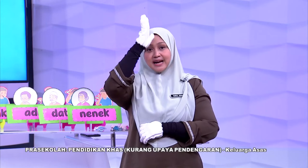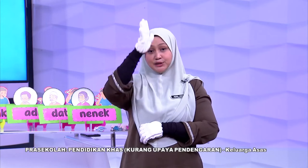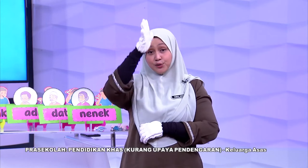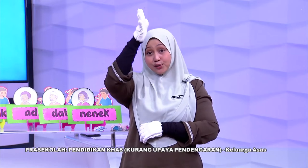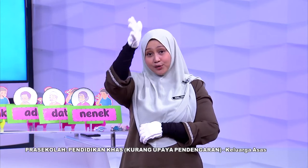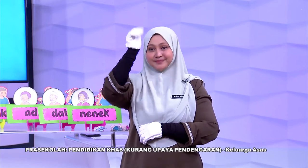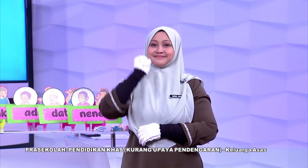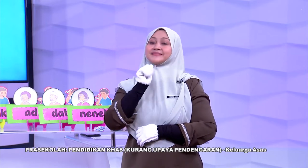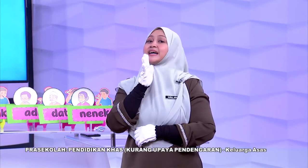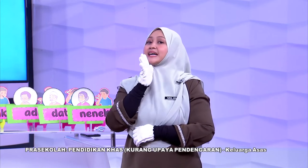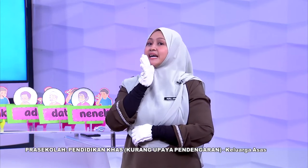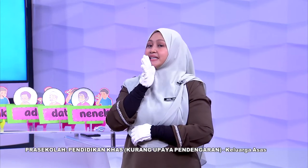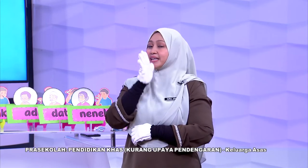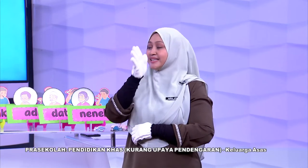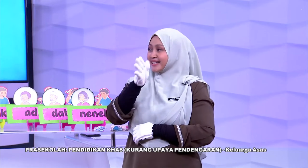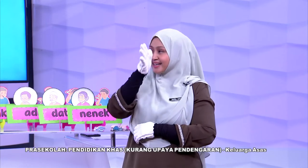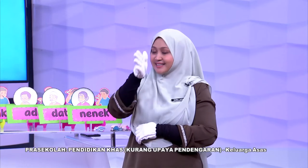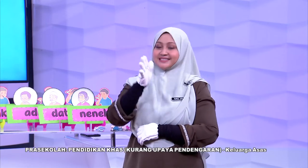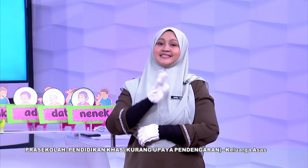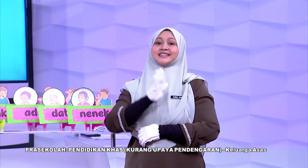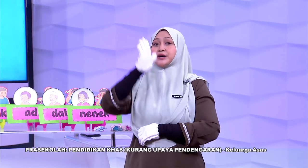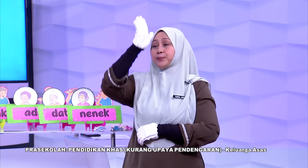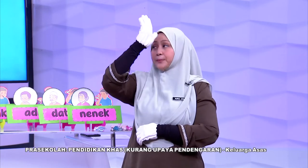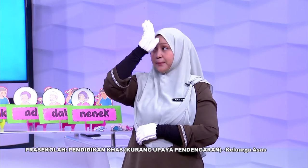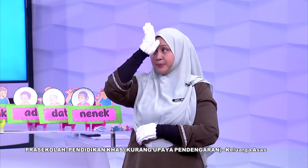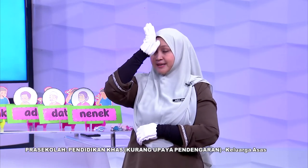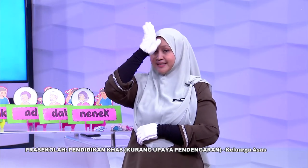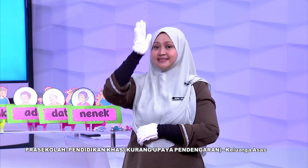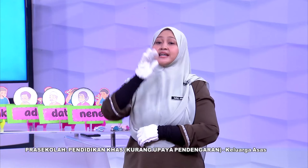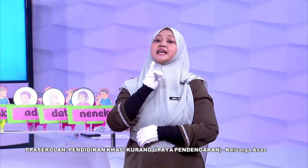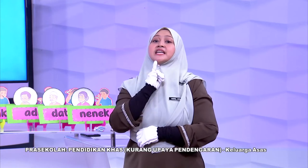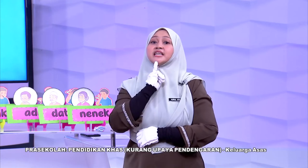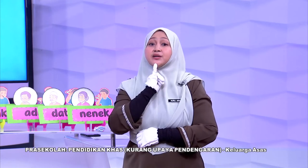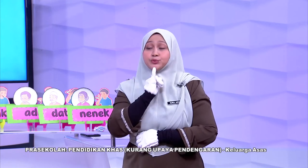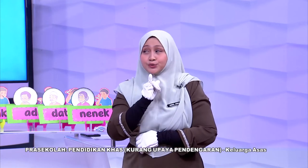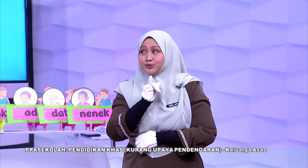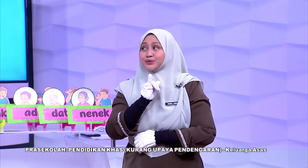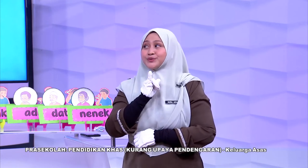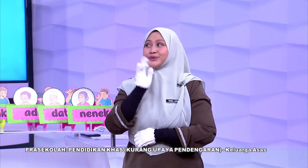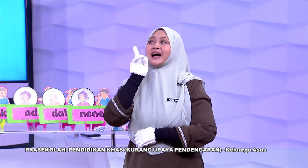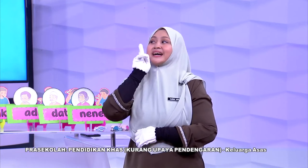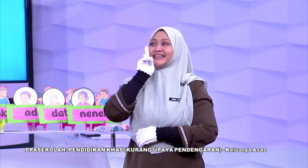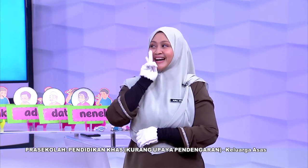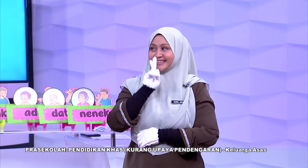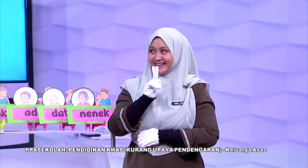datuk-datuk nenek-nenek Papa Ibu harga